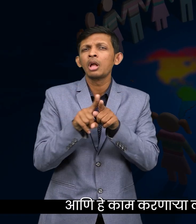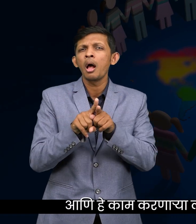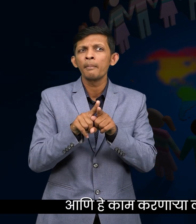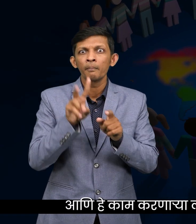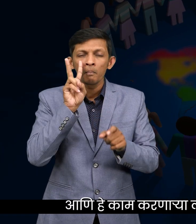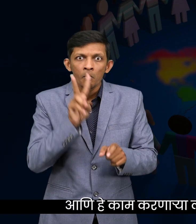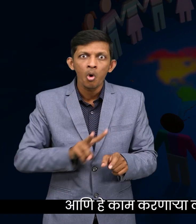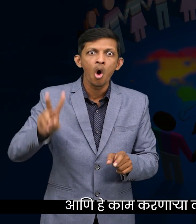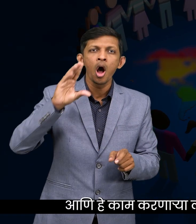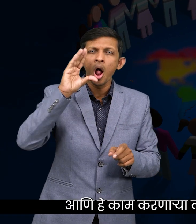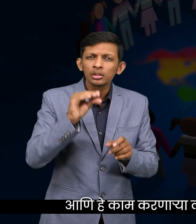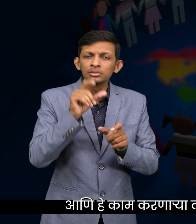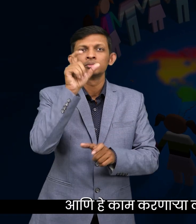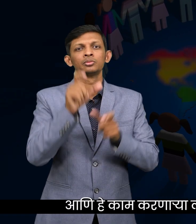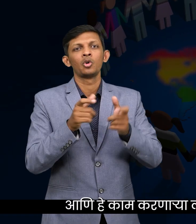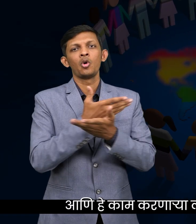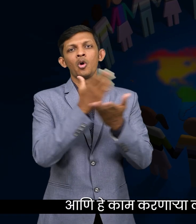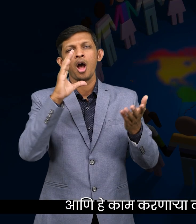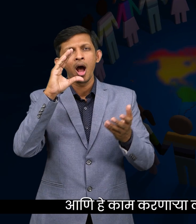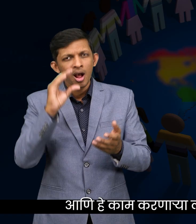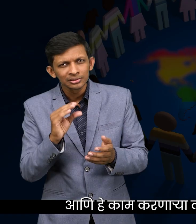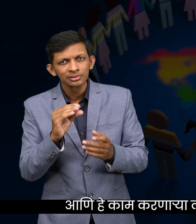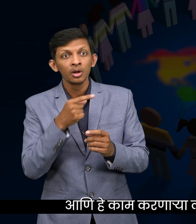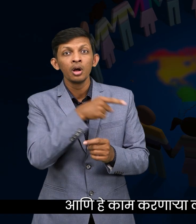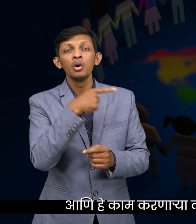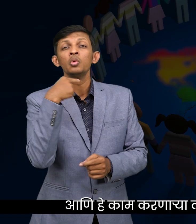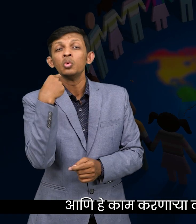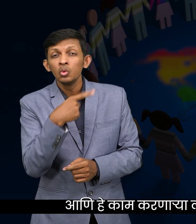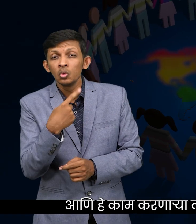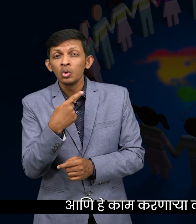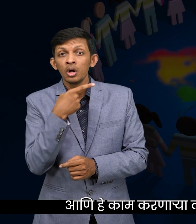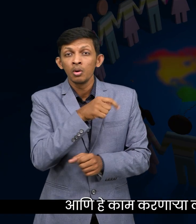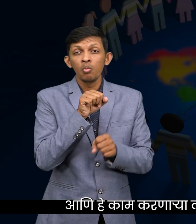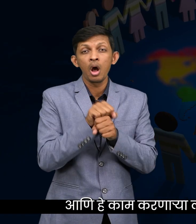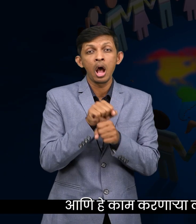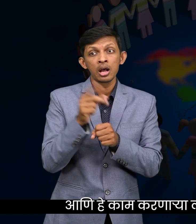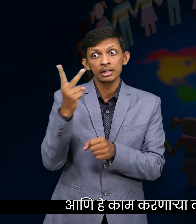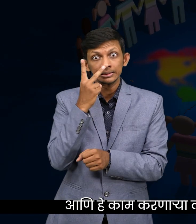आणि हे काम करणाऱ्या लोकांना घाणेरडे किंवा अशुद्ध मानले जाते.